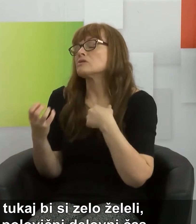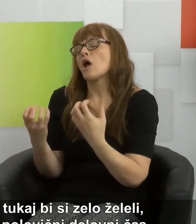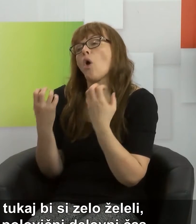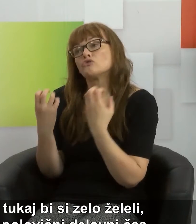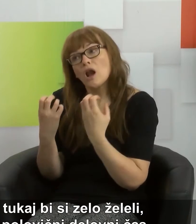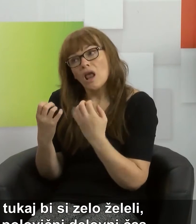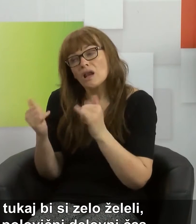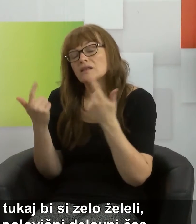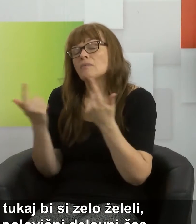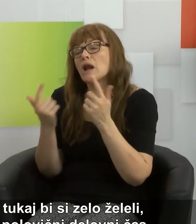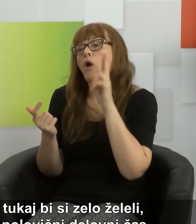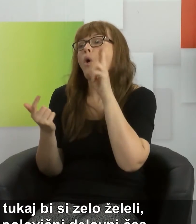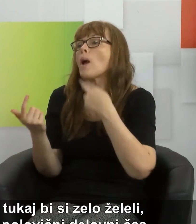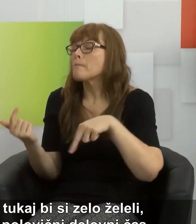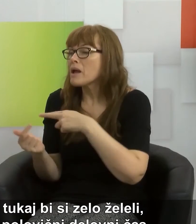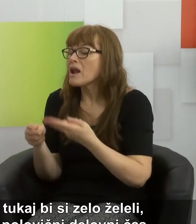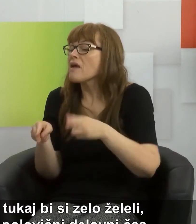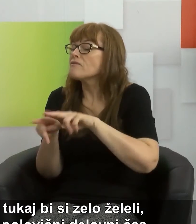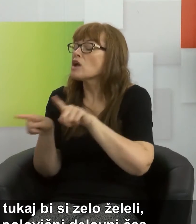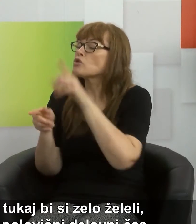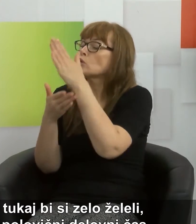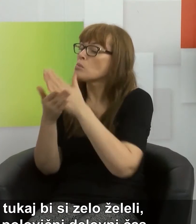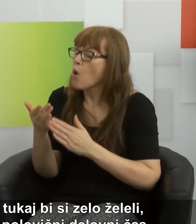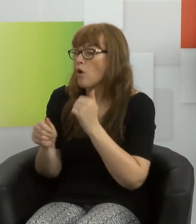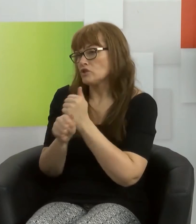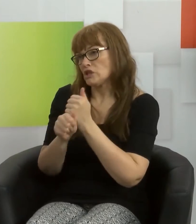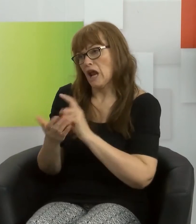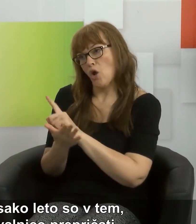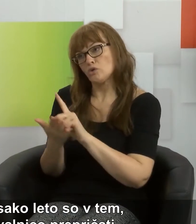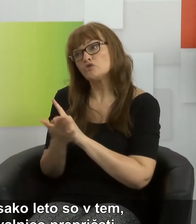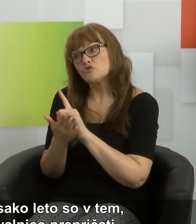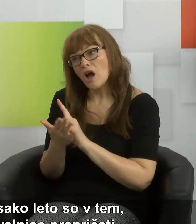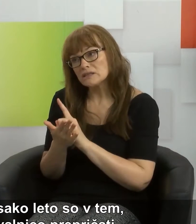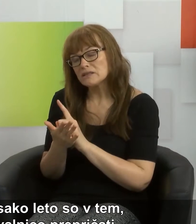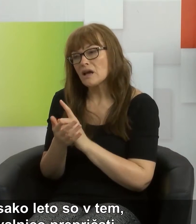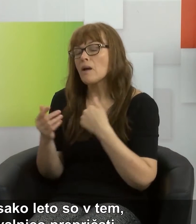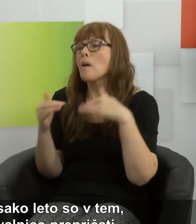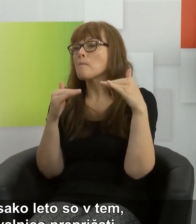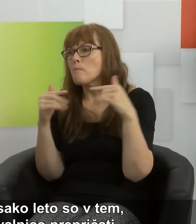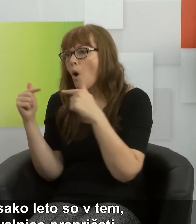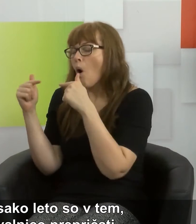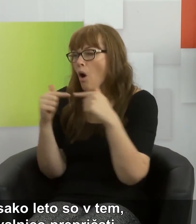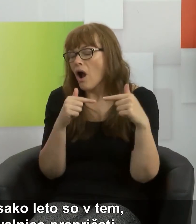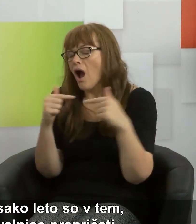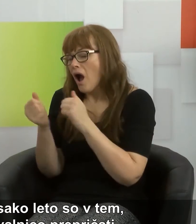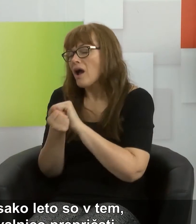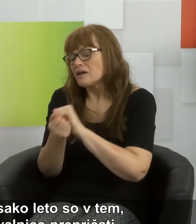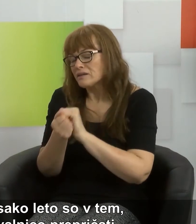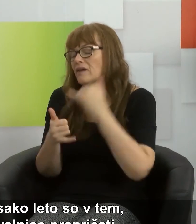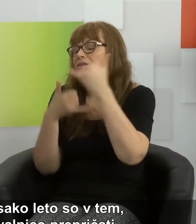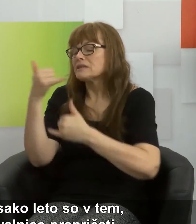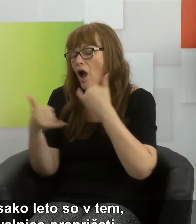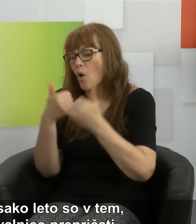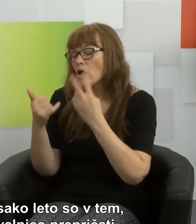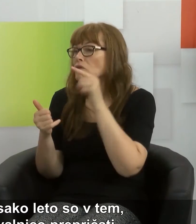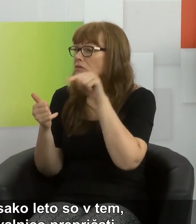da bi lahko imeli več kot polovični delovni čas. Tako da pogajanja vsako leto so v